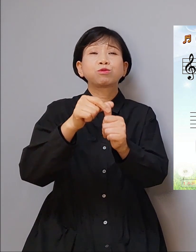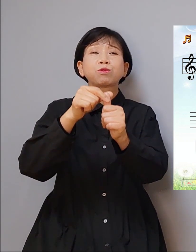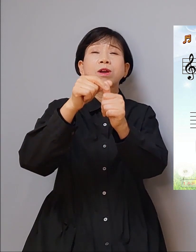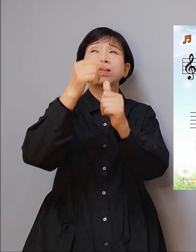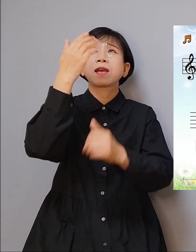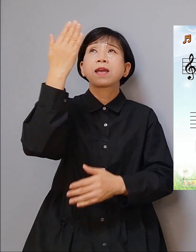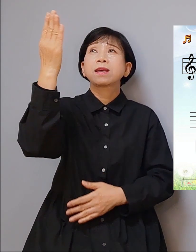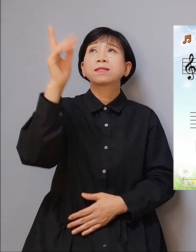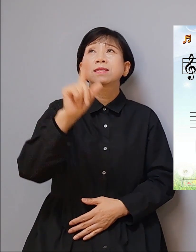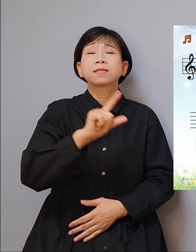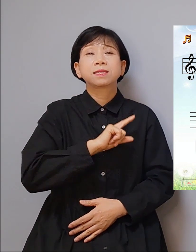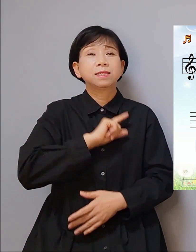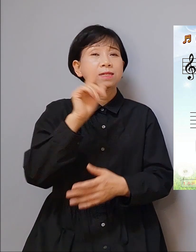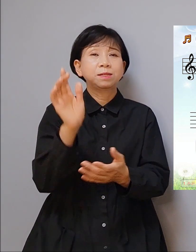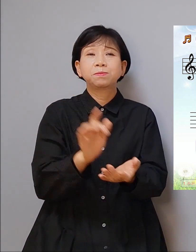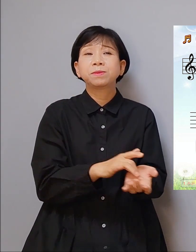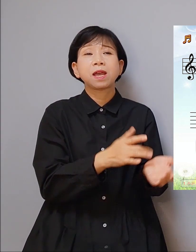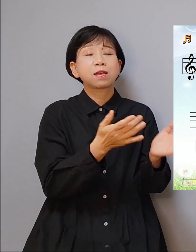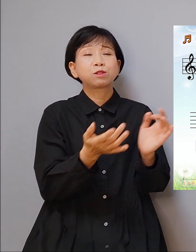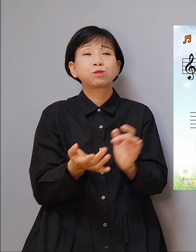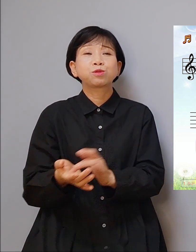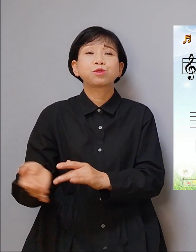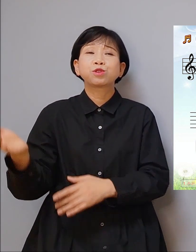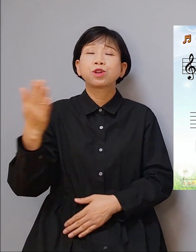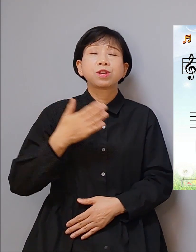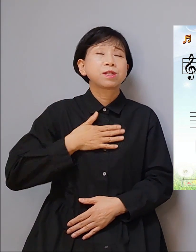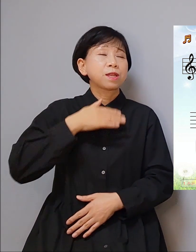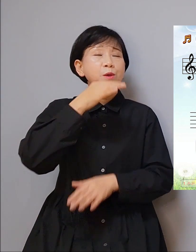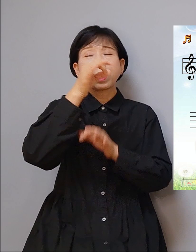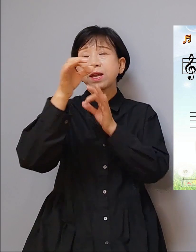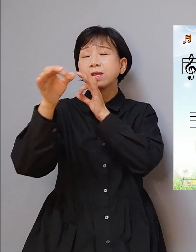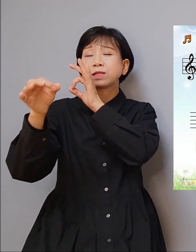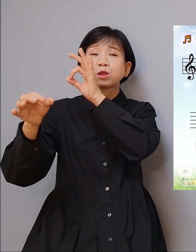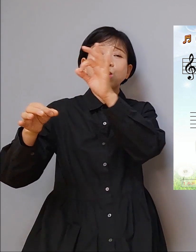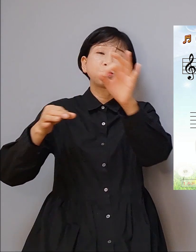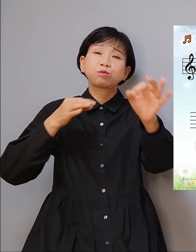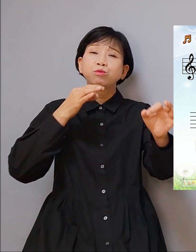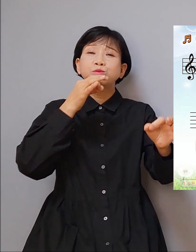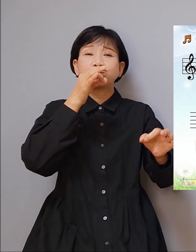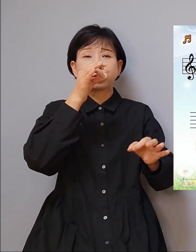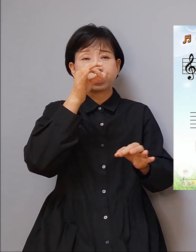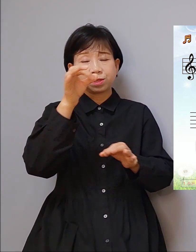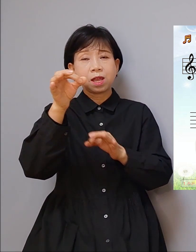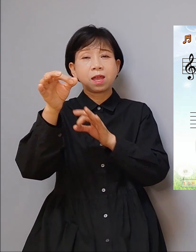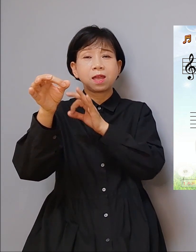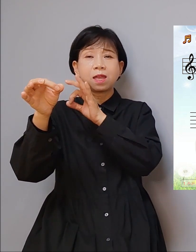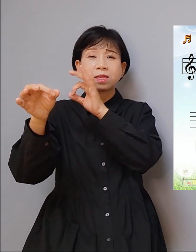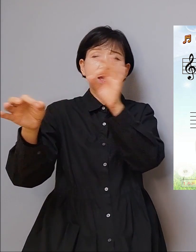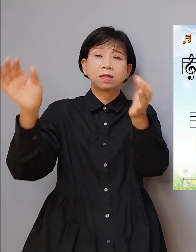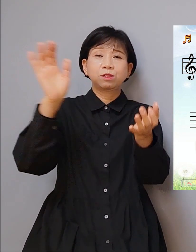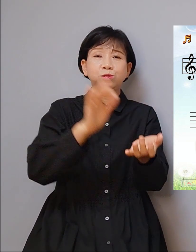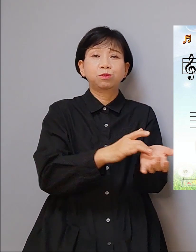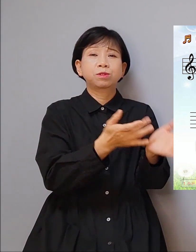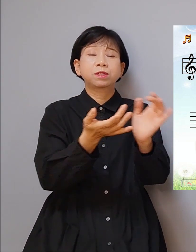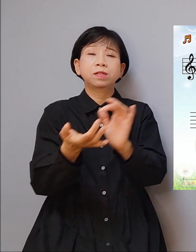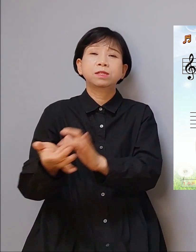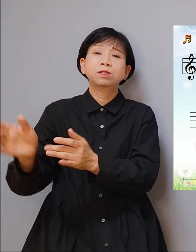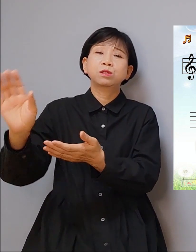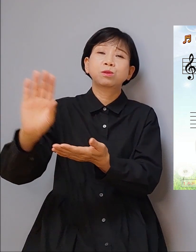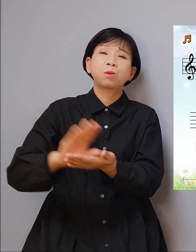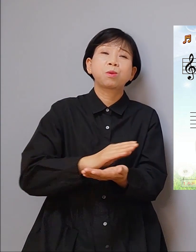오 구원의 그 이름 예수 나 외쳐 부르네.